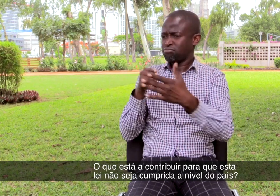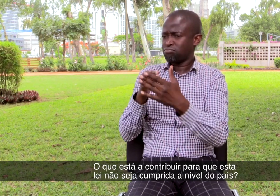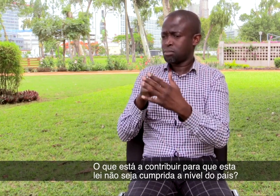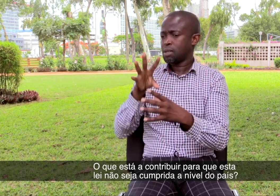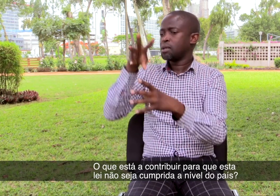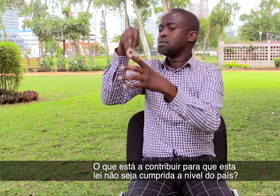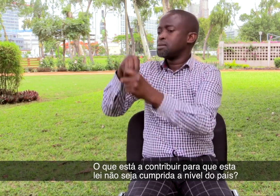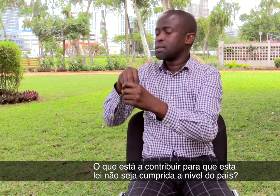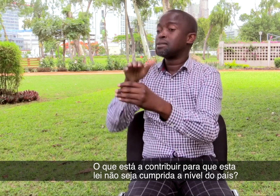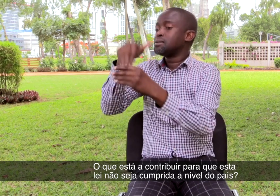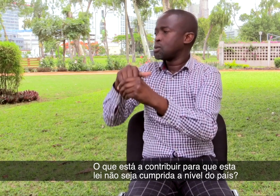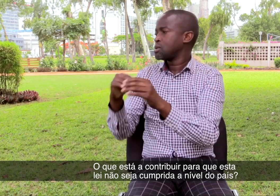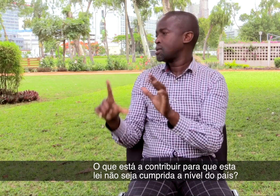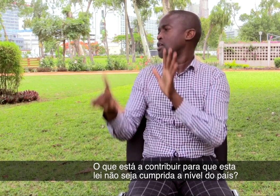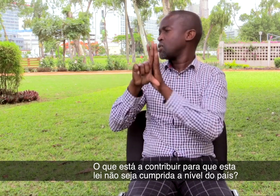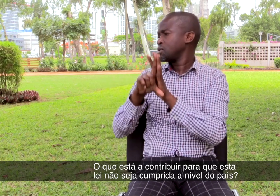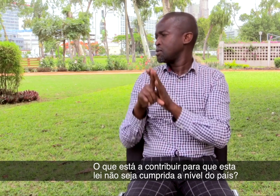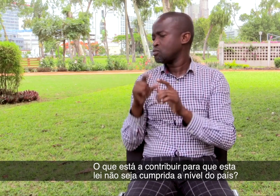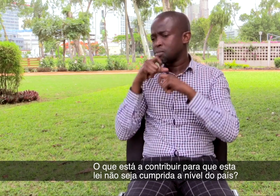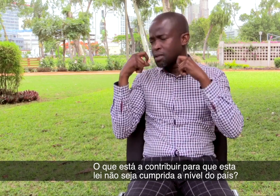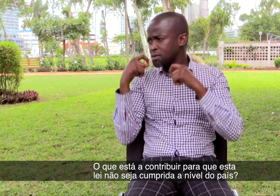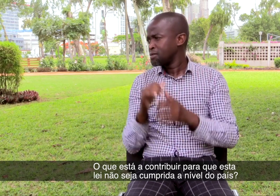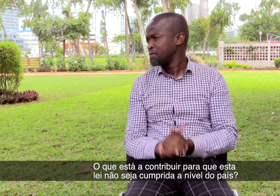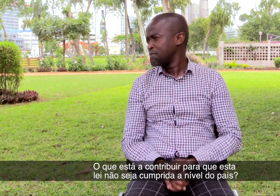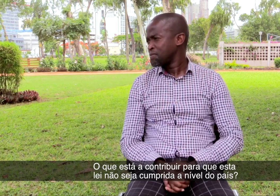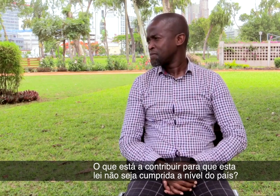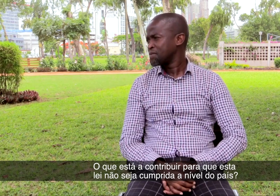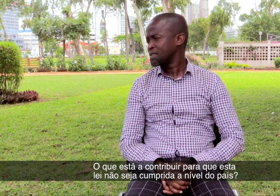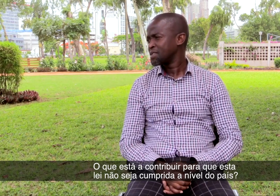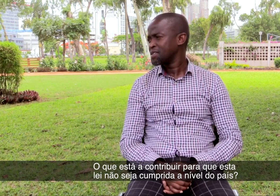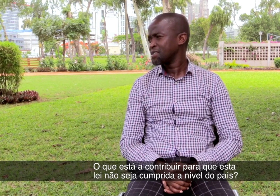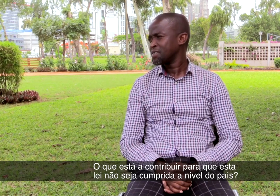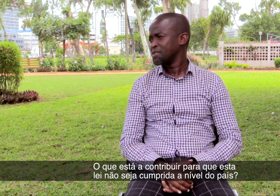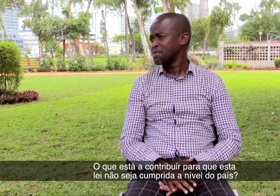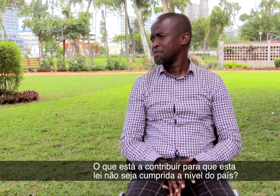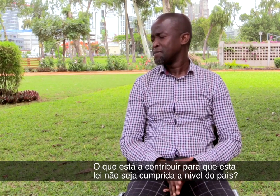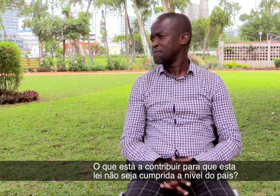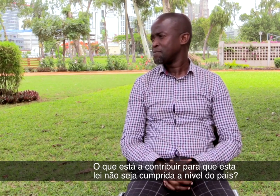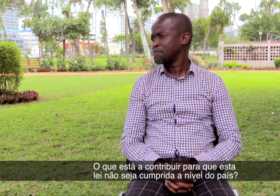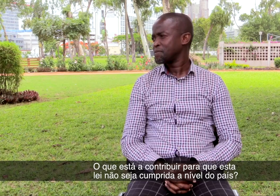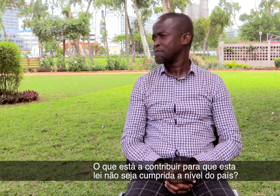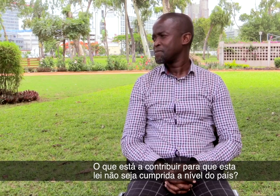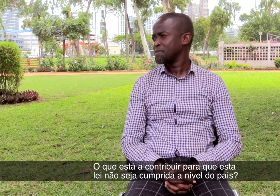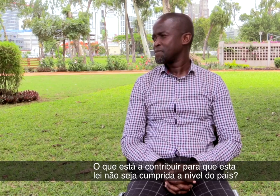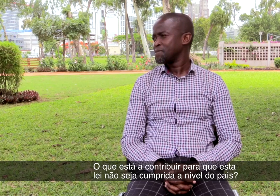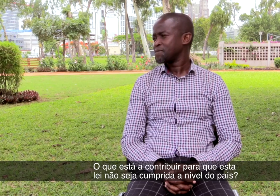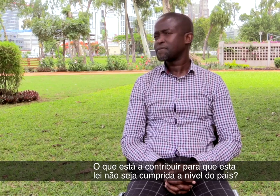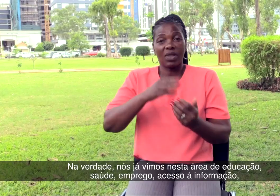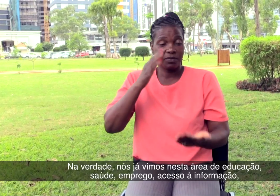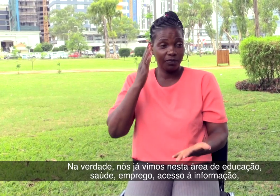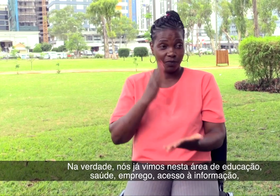o que está a contribuir para que esta lei não seja cumprida a nível do país.